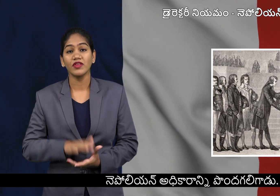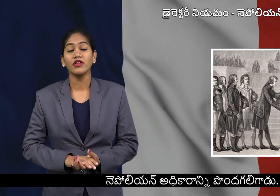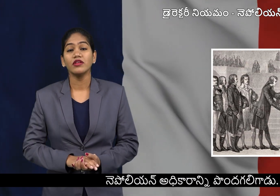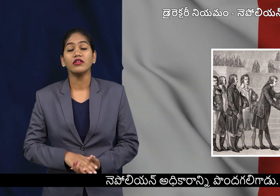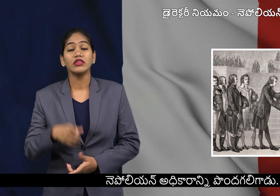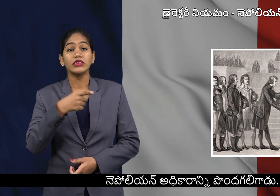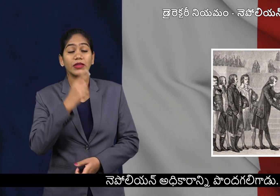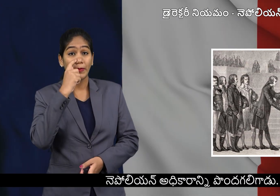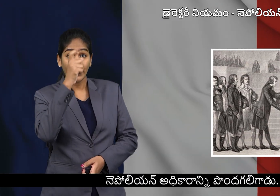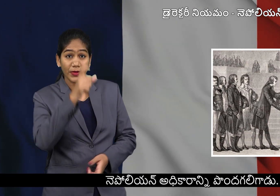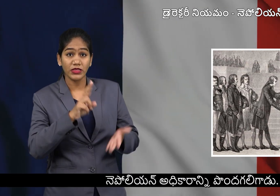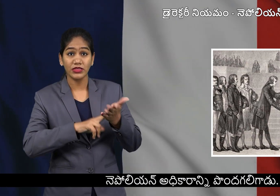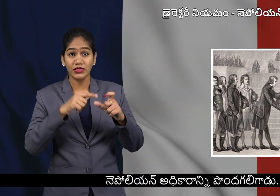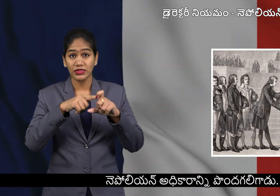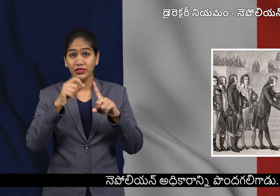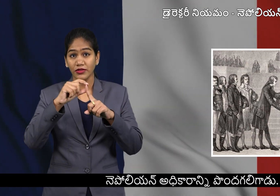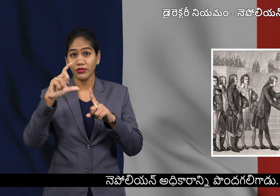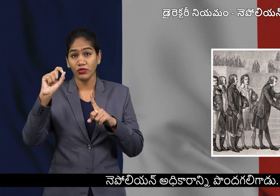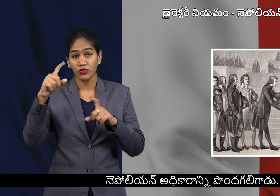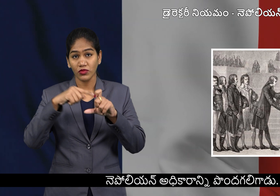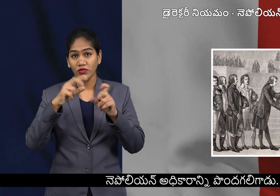నెపోలియస్ అధికారాన్ని పొందగలిగాడు.